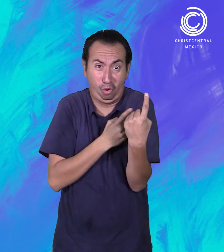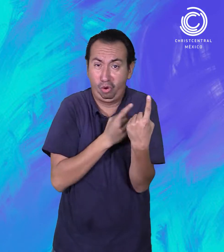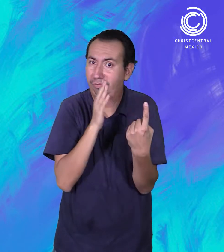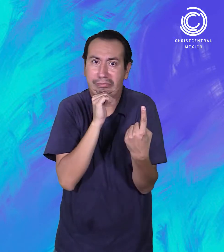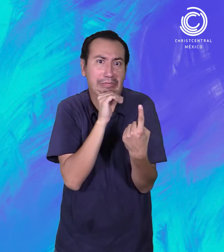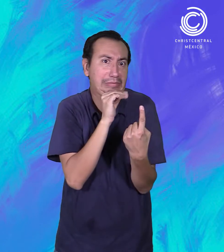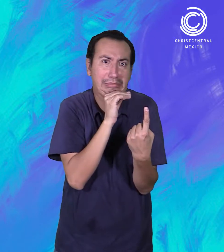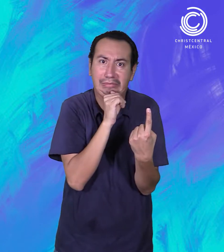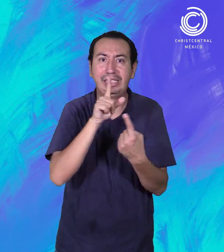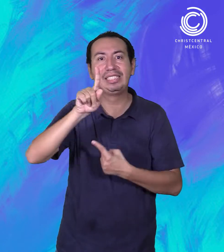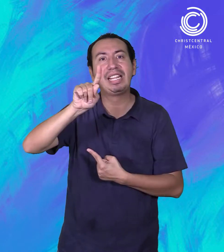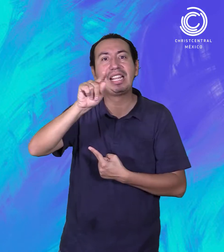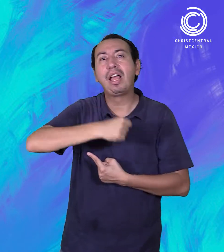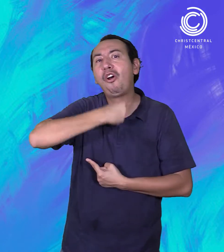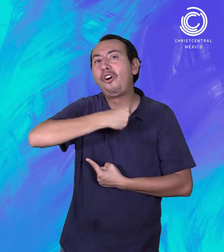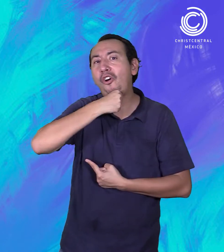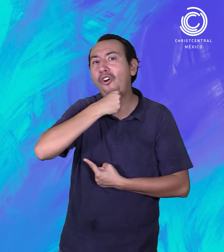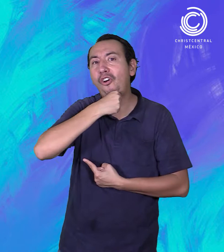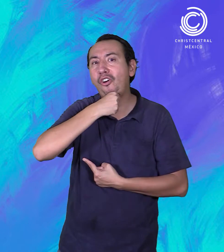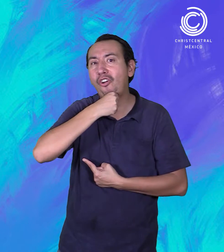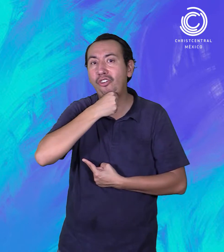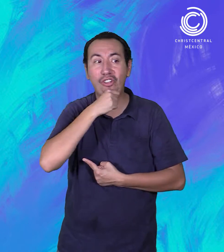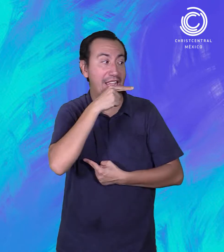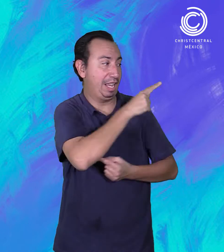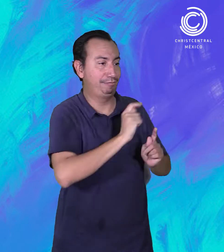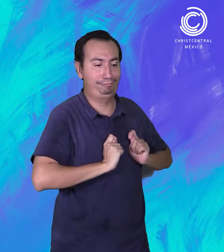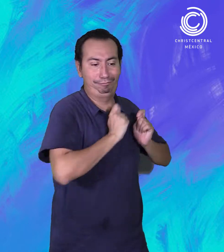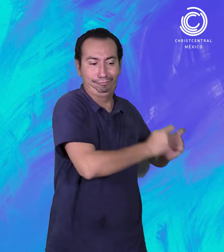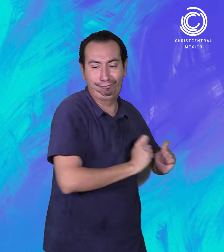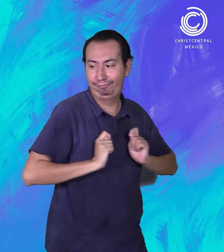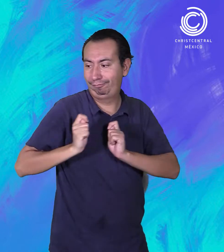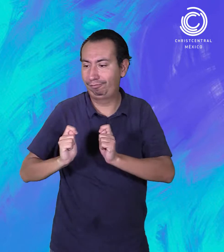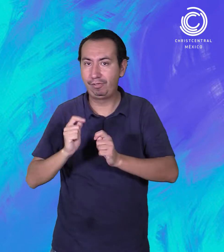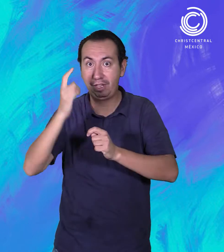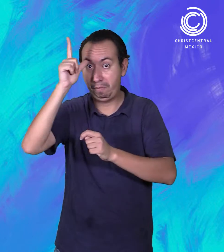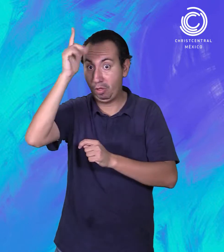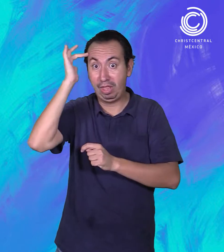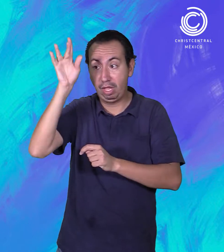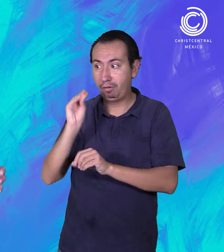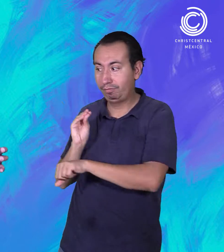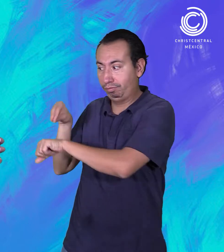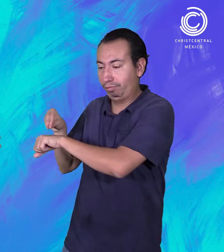hacerlo. Entonces esos 70 ahora también llenos del Espíritu Santo,